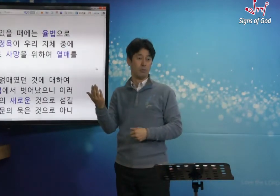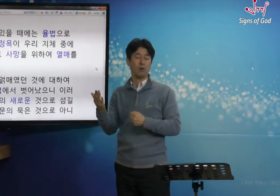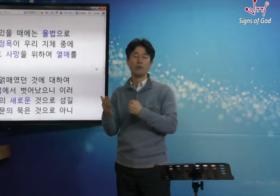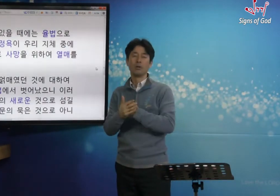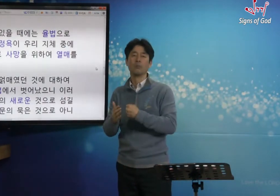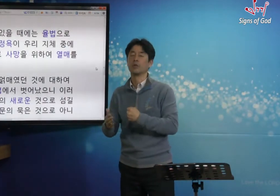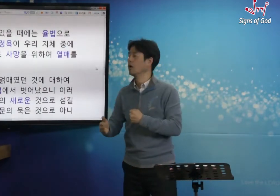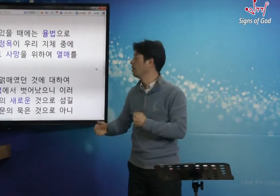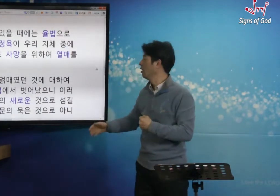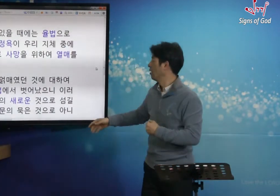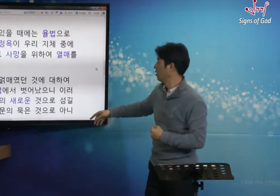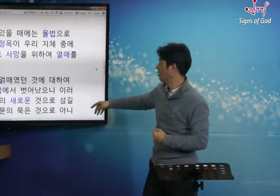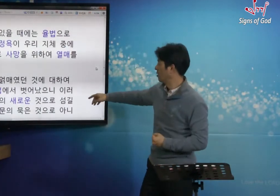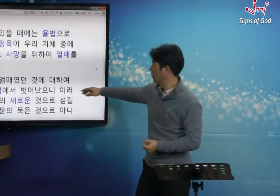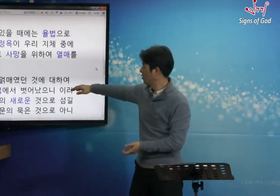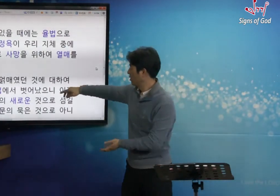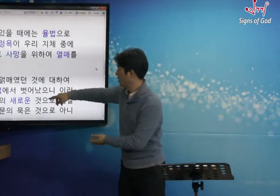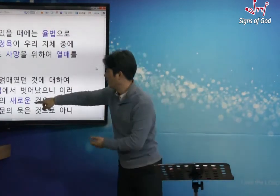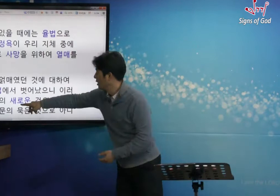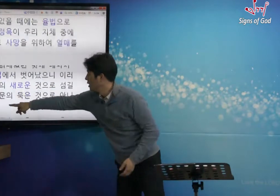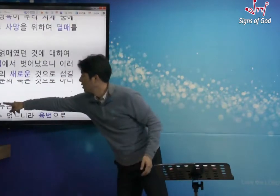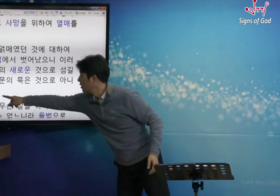그런 다스림을 받게 된다는 것이죠.